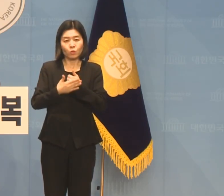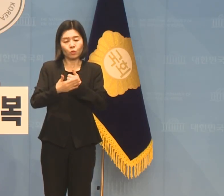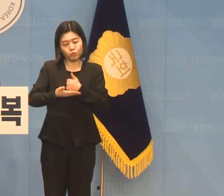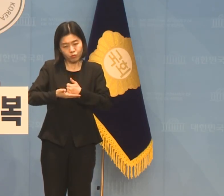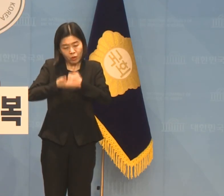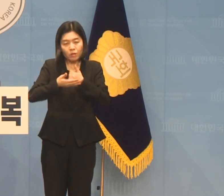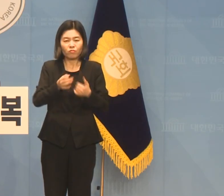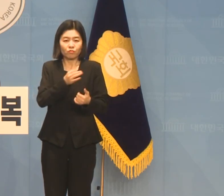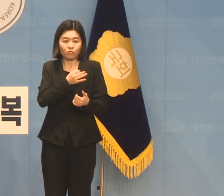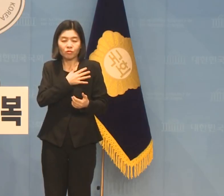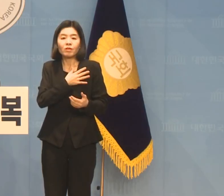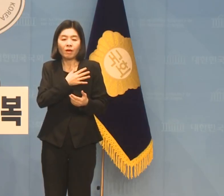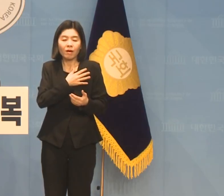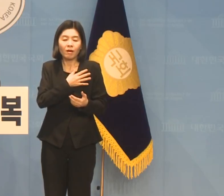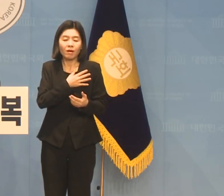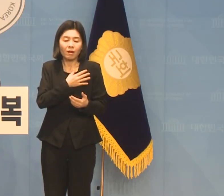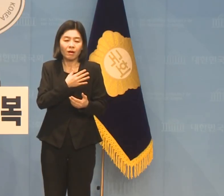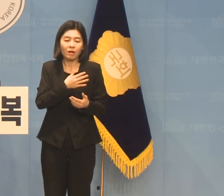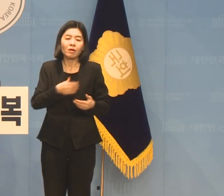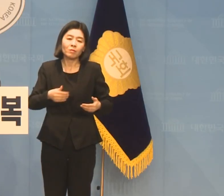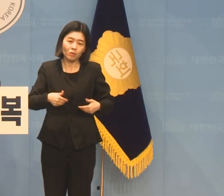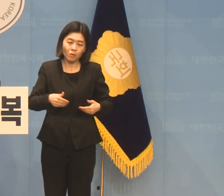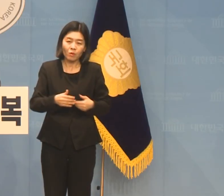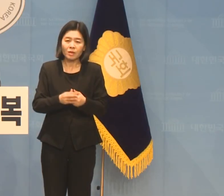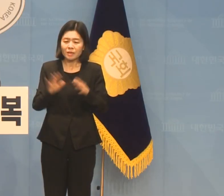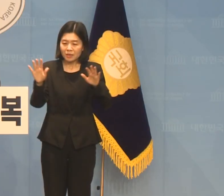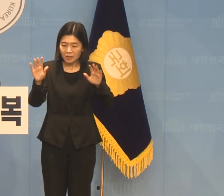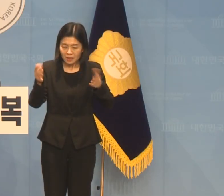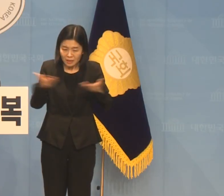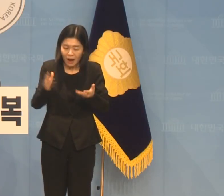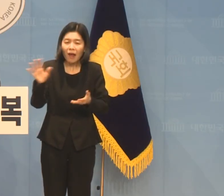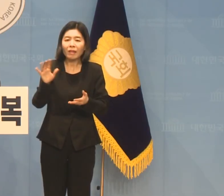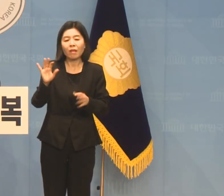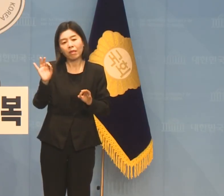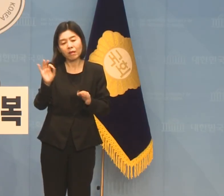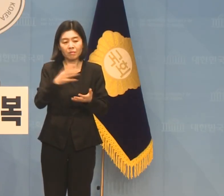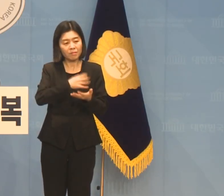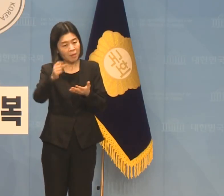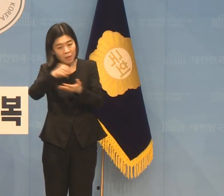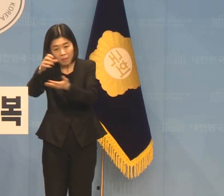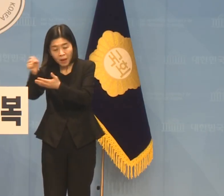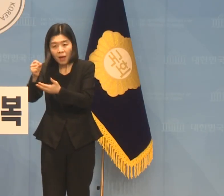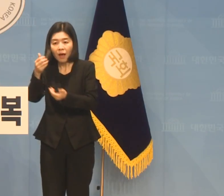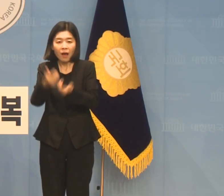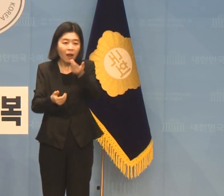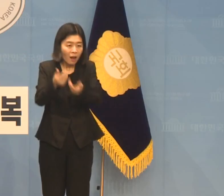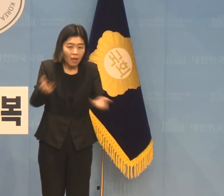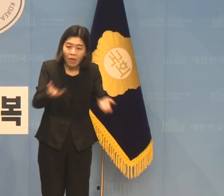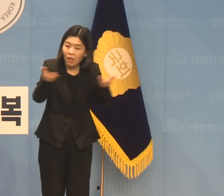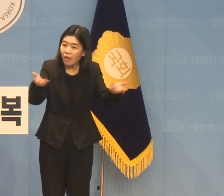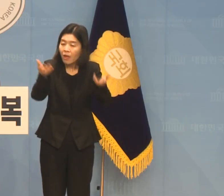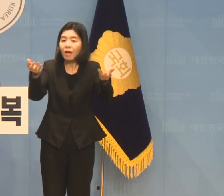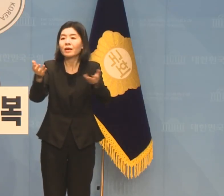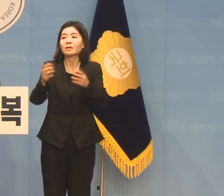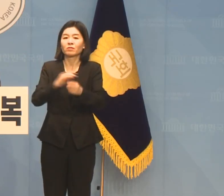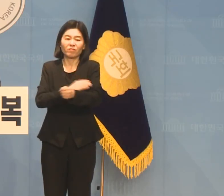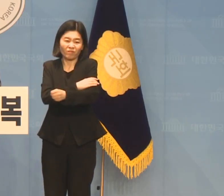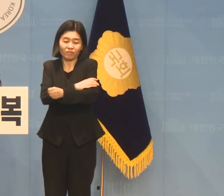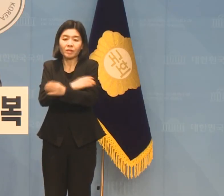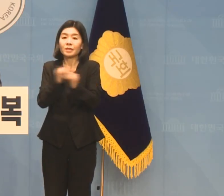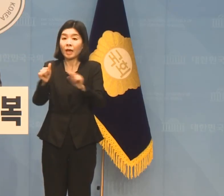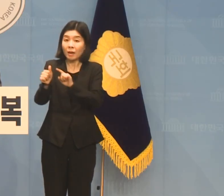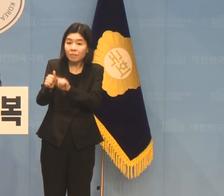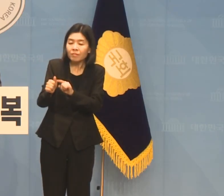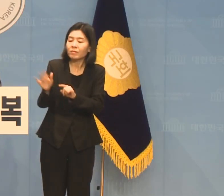합니다. 일하지 않고 남의 것을 뺏고 갈라치기 하며 찢는 것으로 권력을 누리는 사람은 반드시